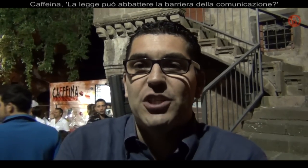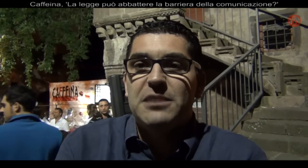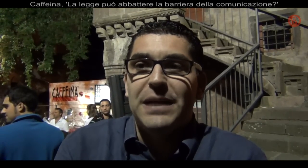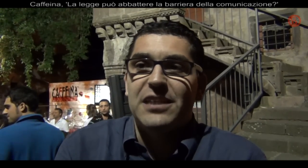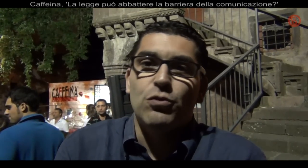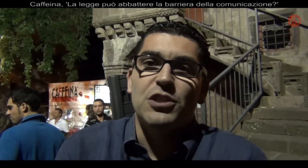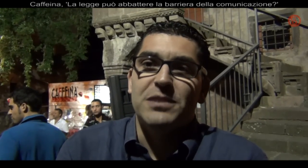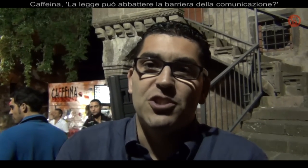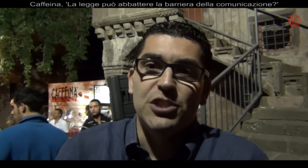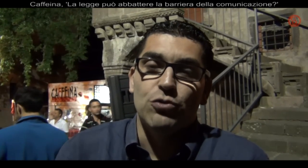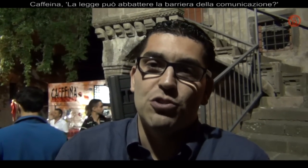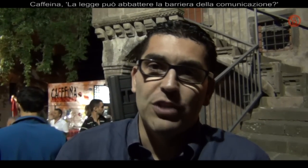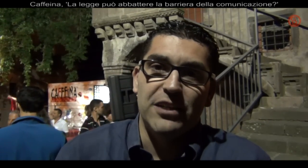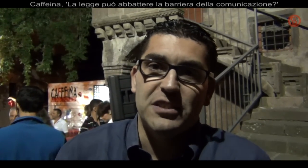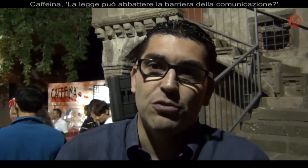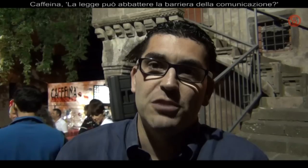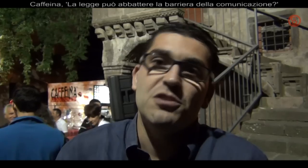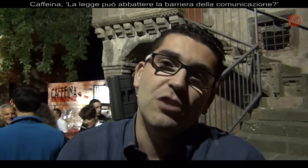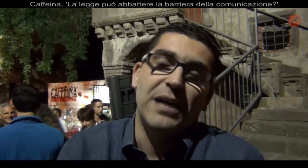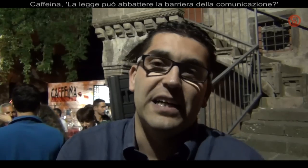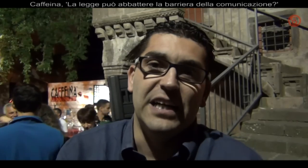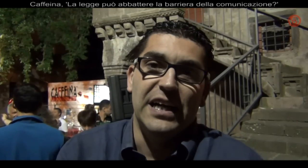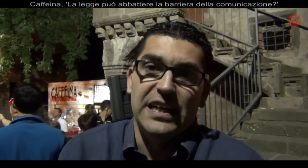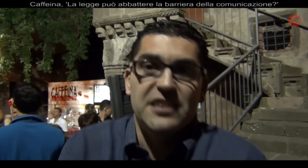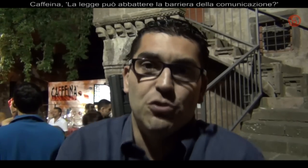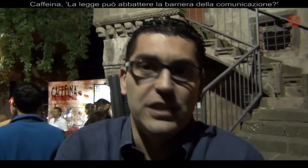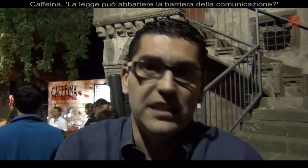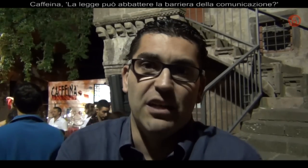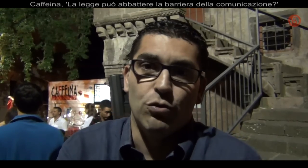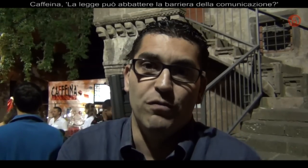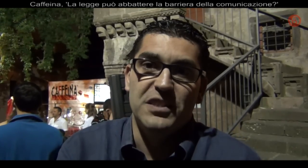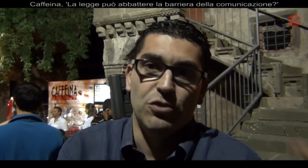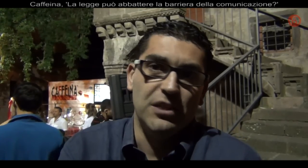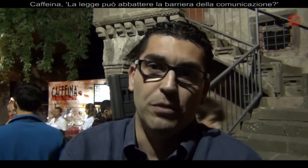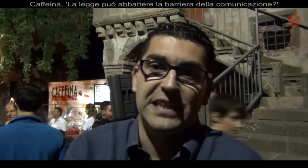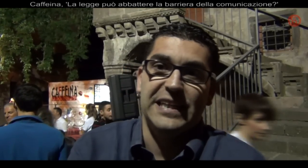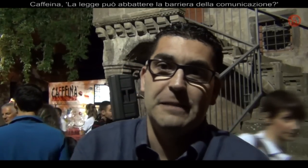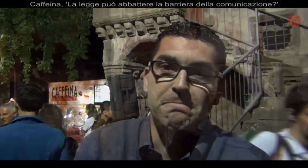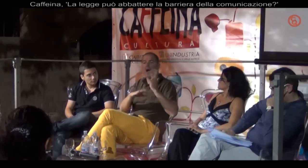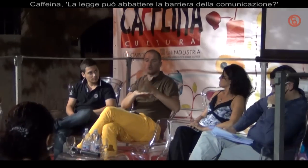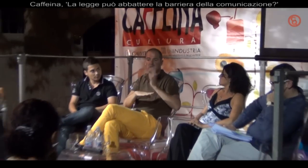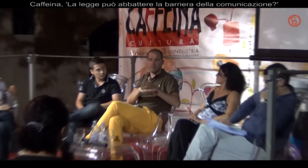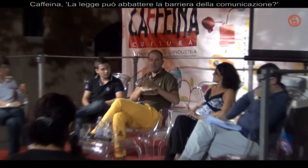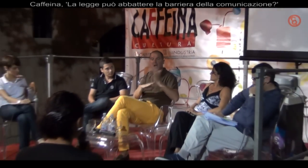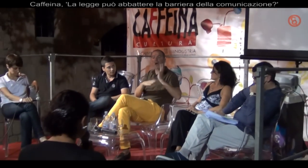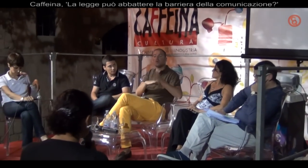gli spettano, così come sancito non solo dalla nostra Costituzione, ma anche dalle Nazioni Unite nella loro Convenzione del 2006. I sordi hanno il